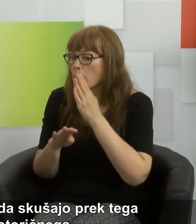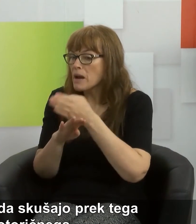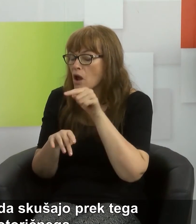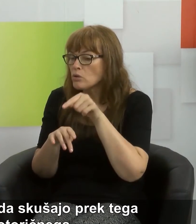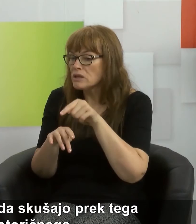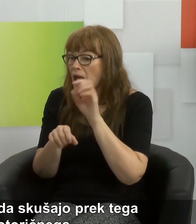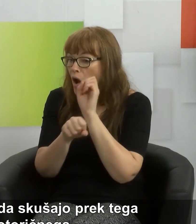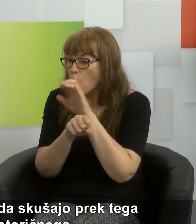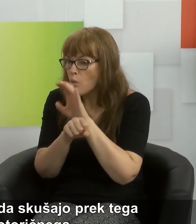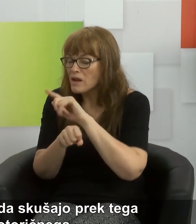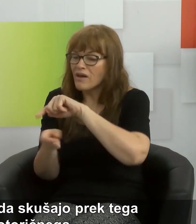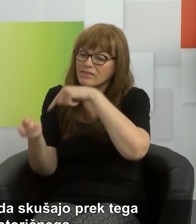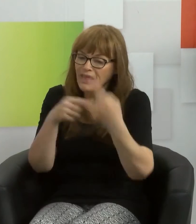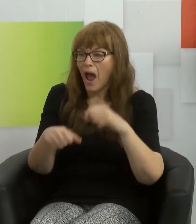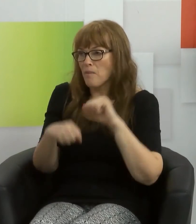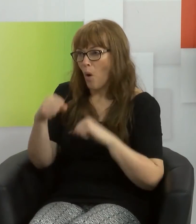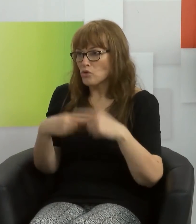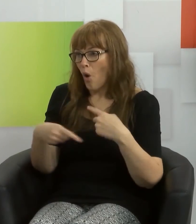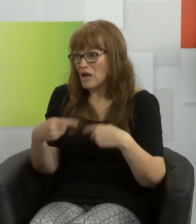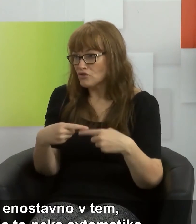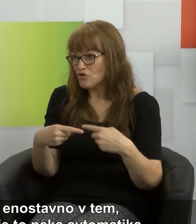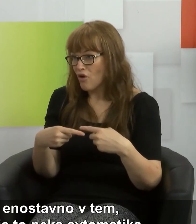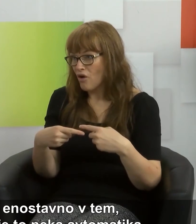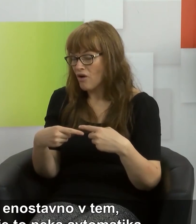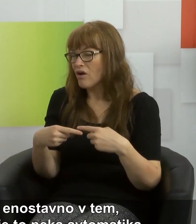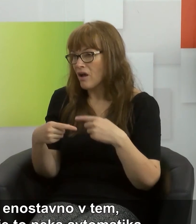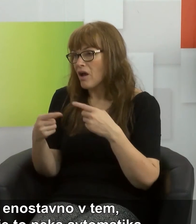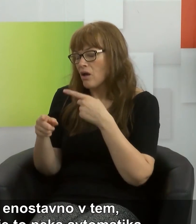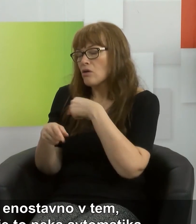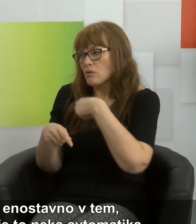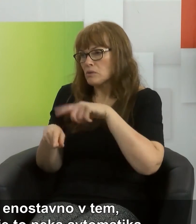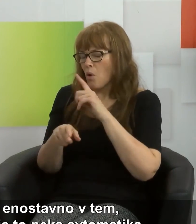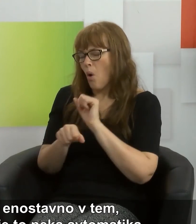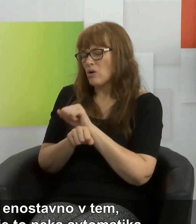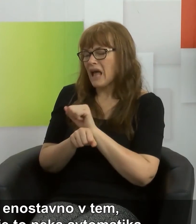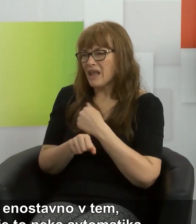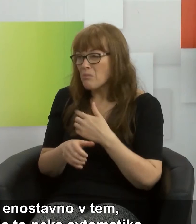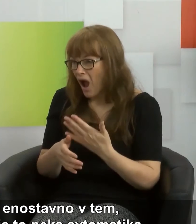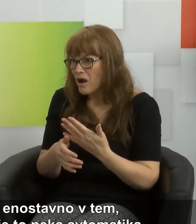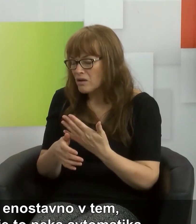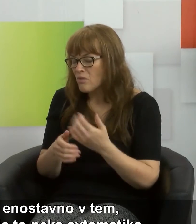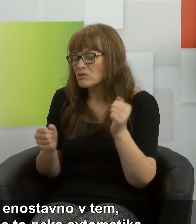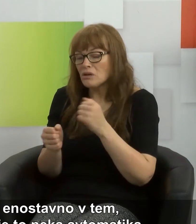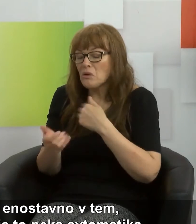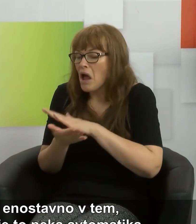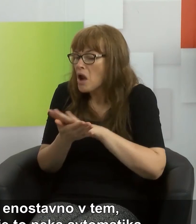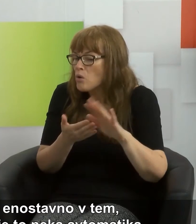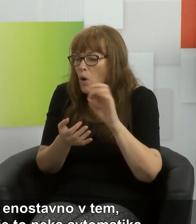tega vplivati na motoričnega. To zanemarimo, ker enostavno o